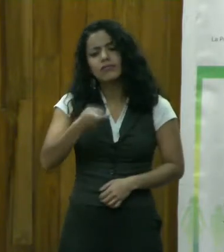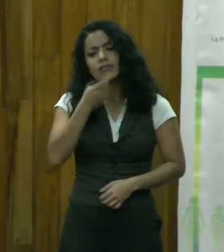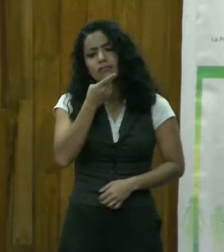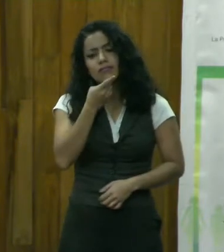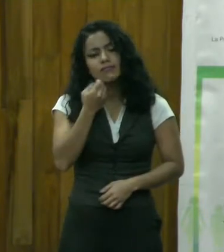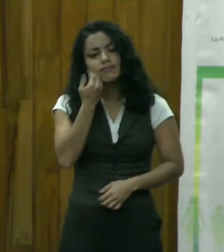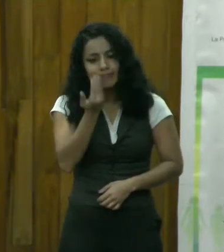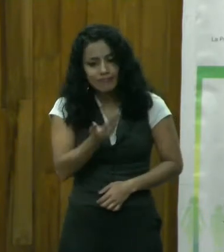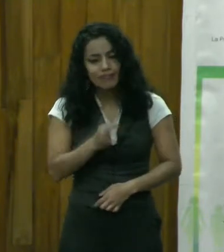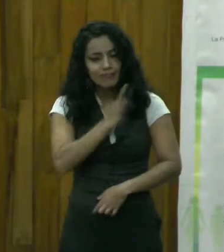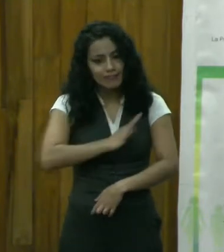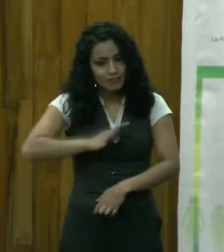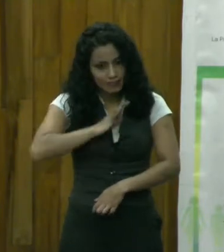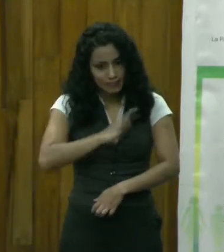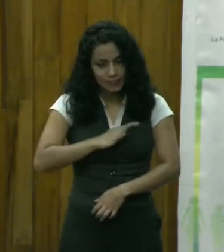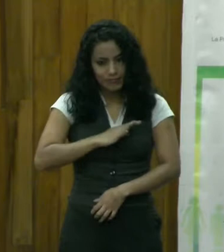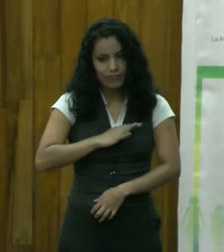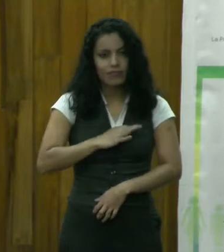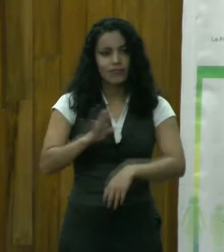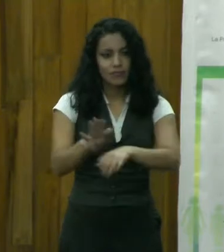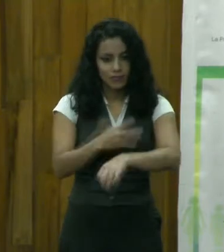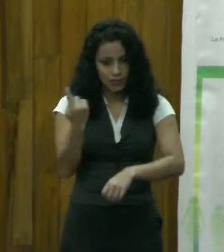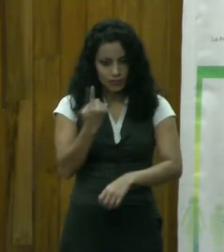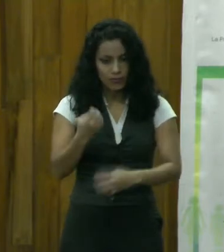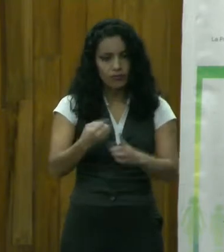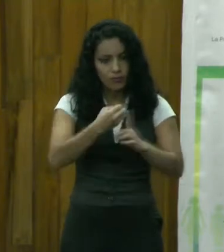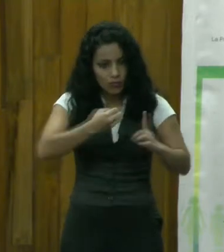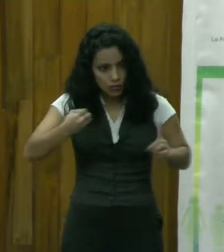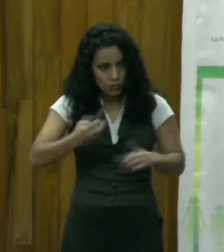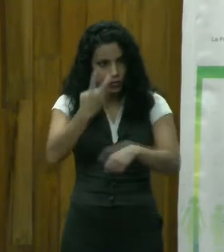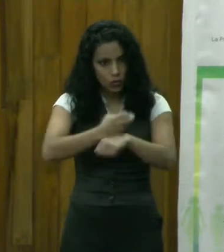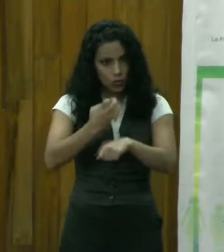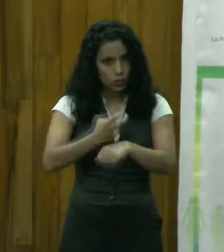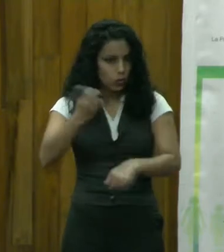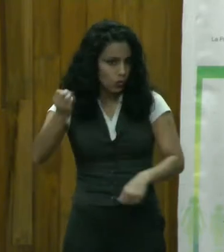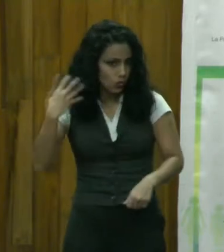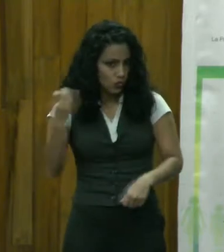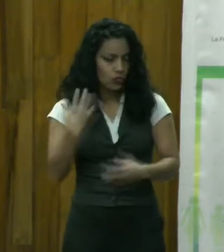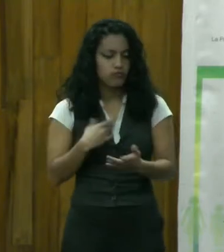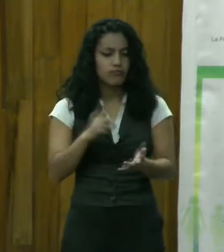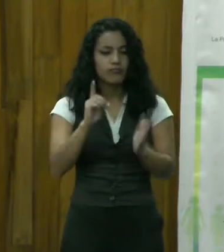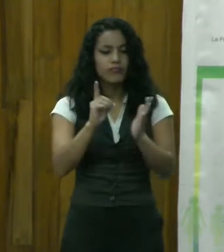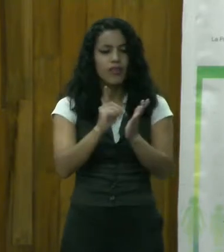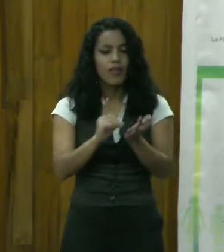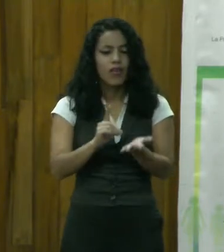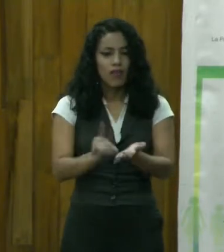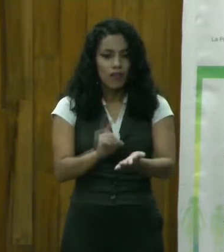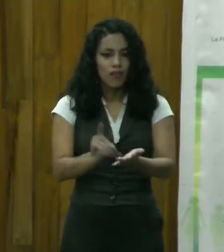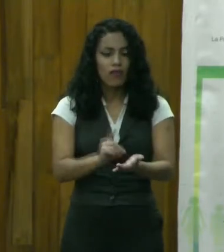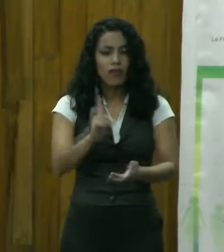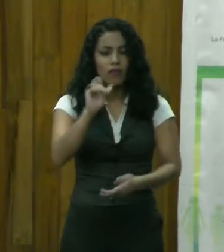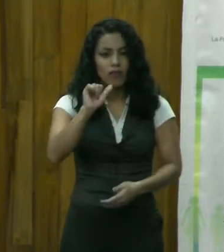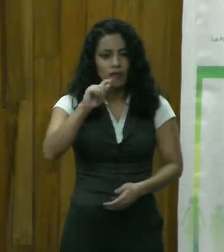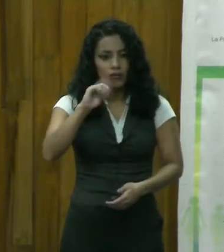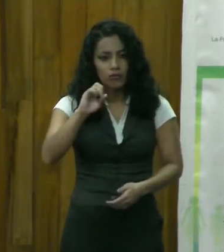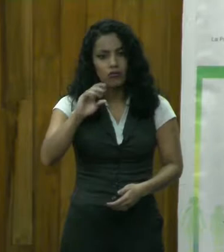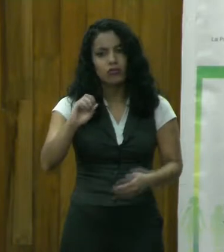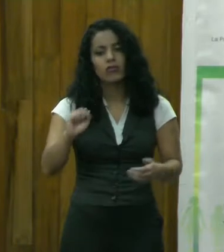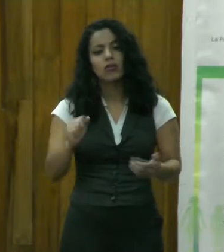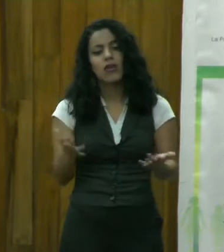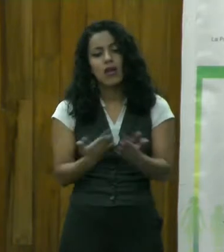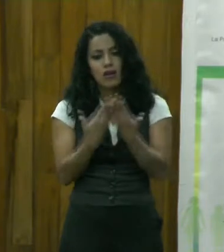felicitarlos por esta organización del segundo foro de datos abiertos de información espacial